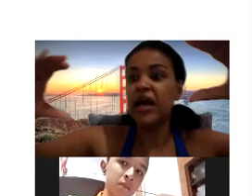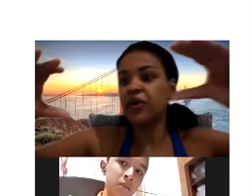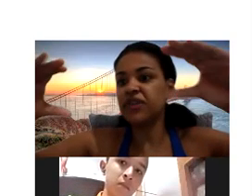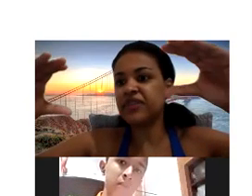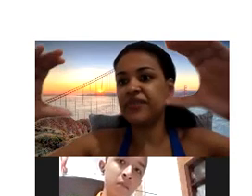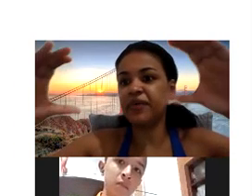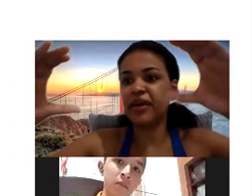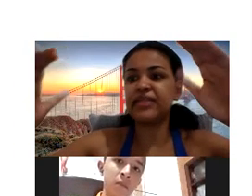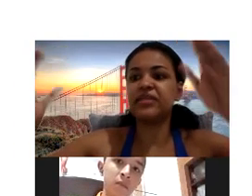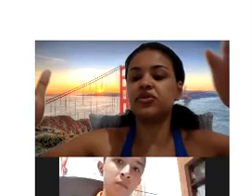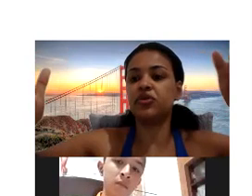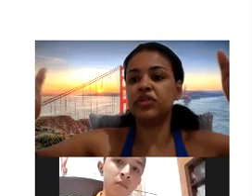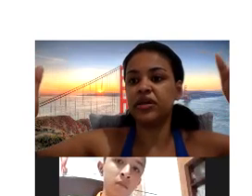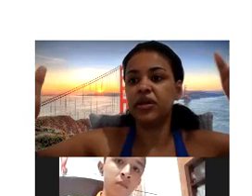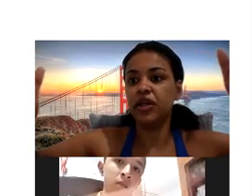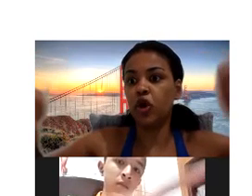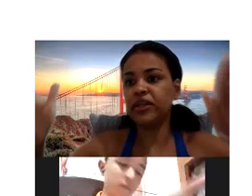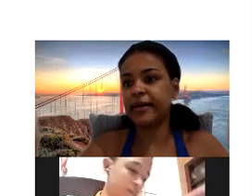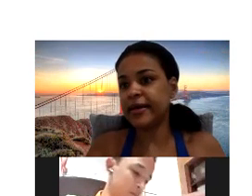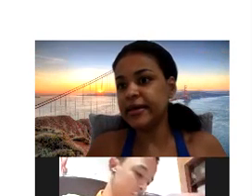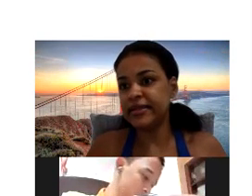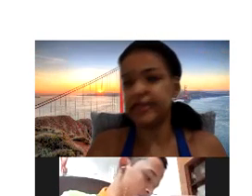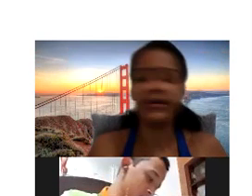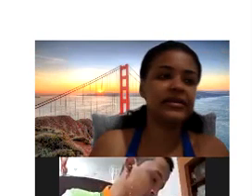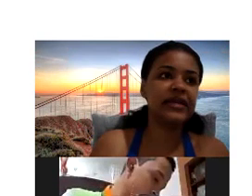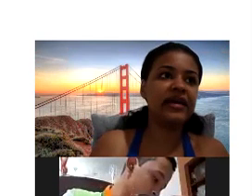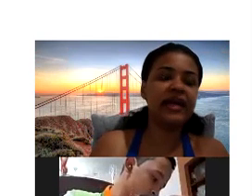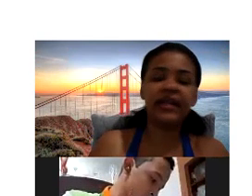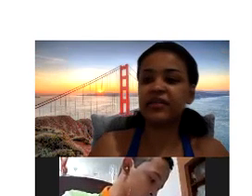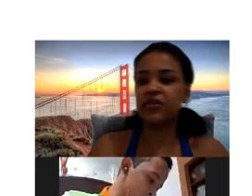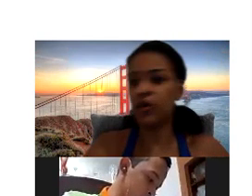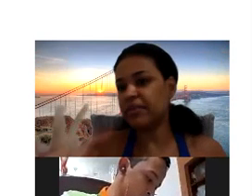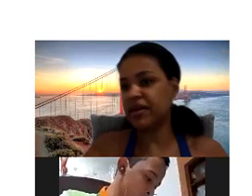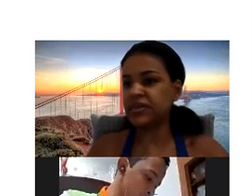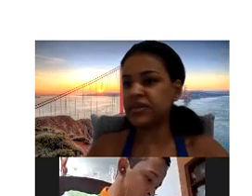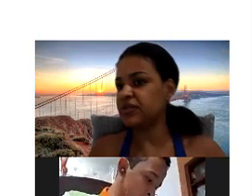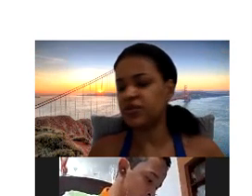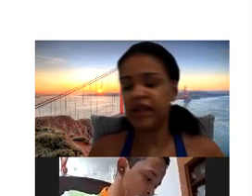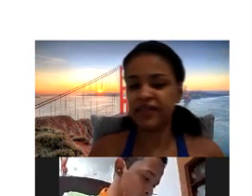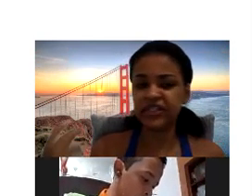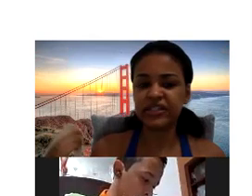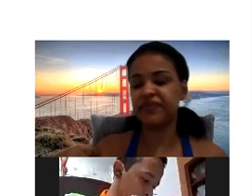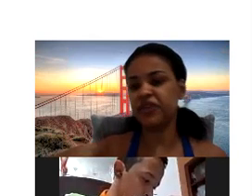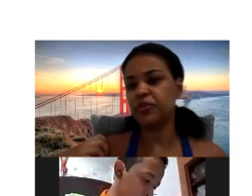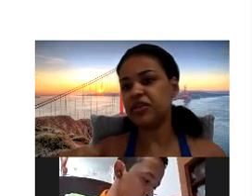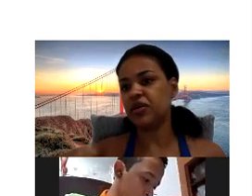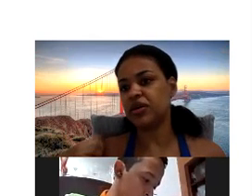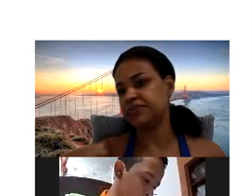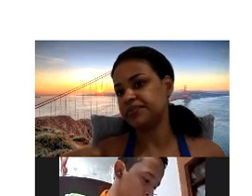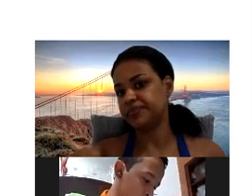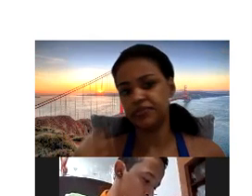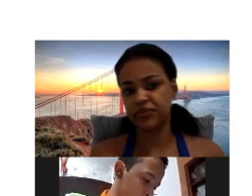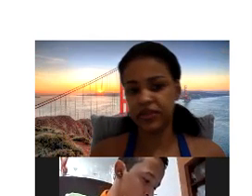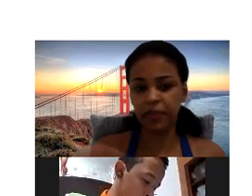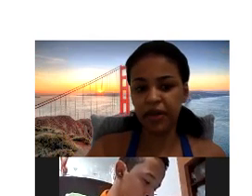fácil identificar Quando você vê um equação zona toda grande né que ela tá toda bagunçada do outro lado você já sabe foi